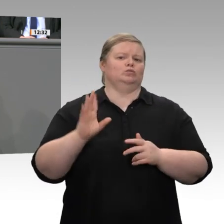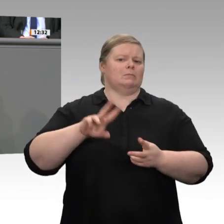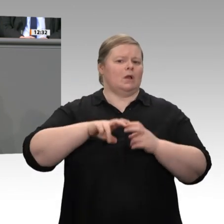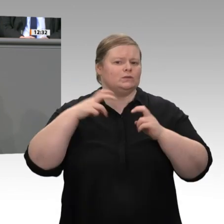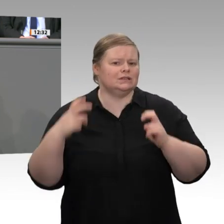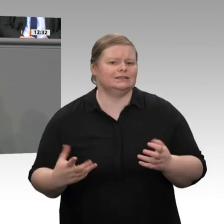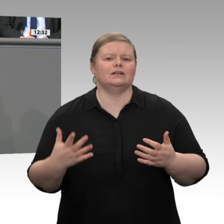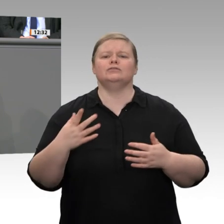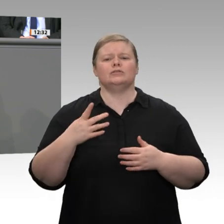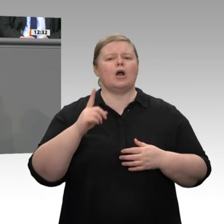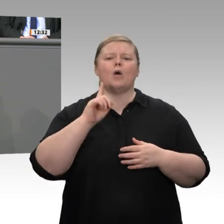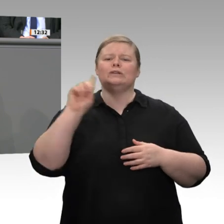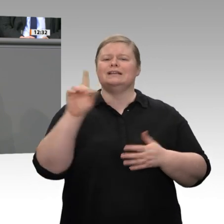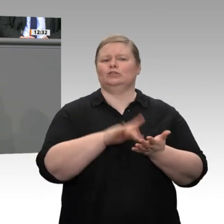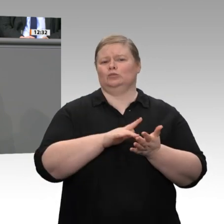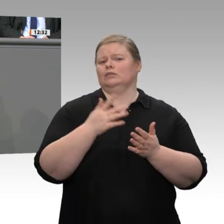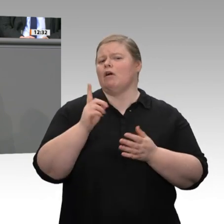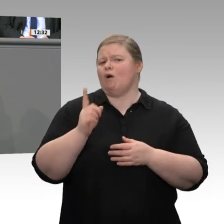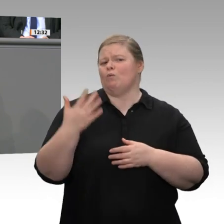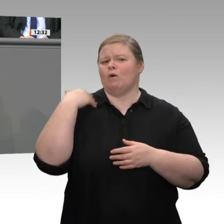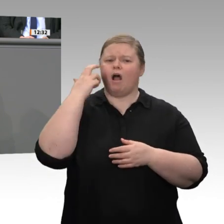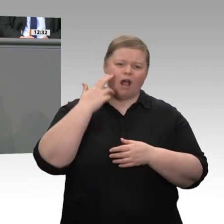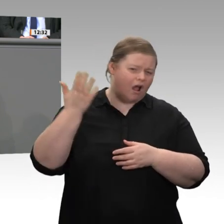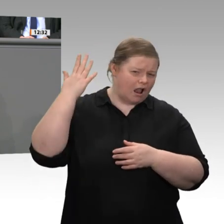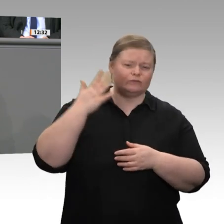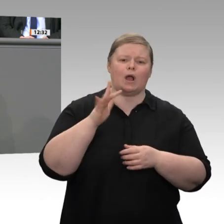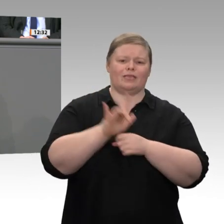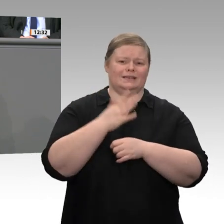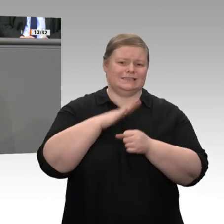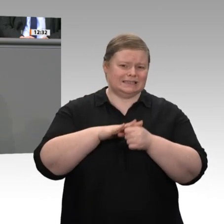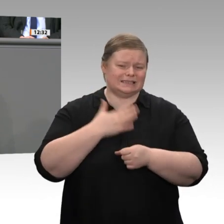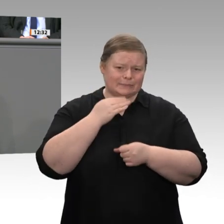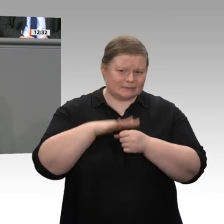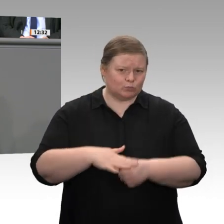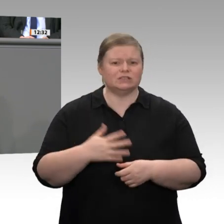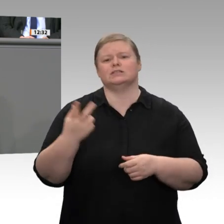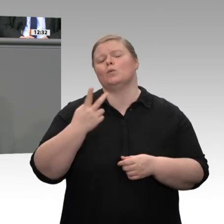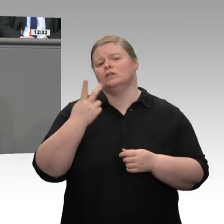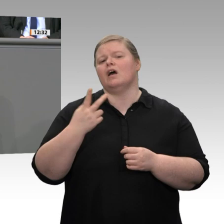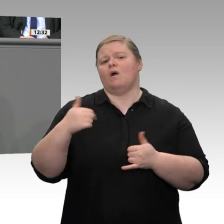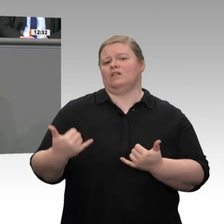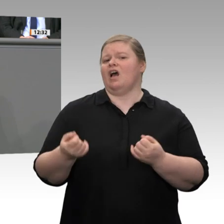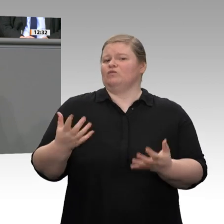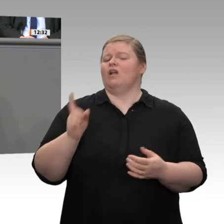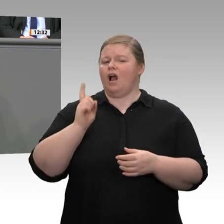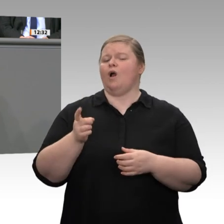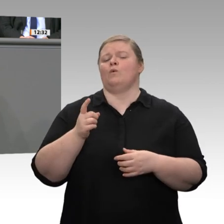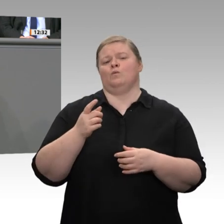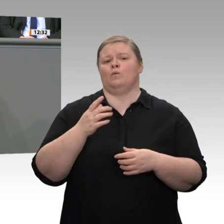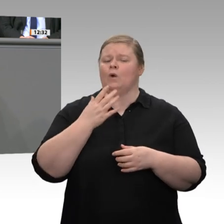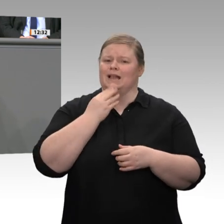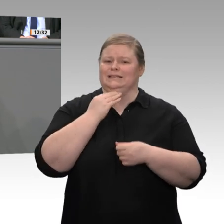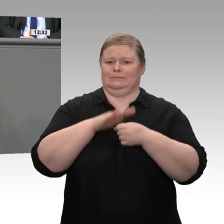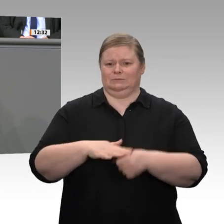zuletzt wegen Hass, wegen Hetze, wegen Gewalt, die Sie zu ertragen haben, meine Damen und Herren. Wie die jüdische